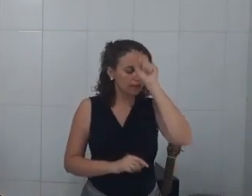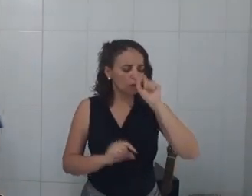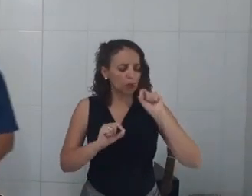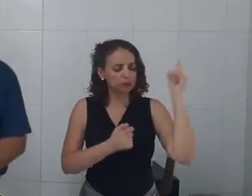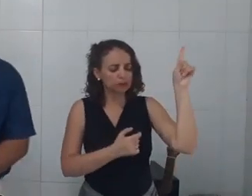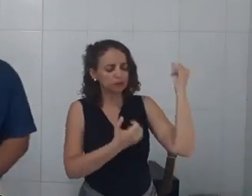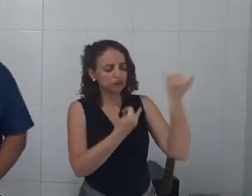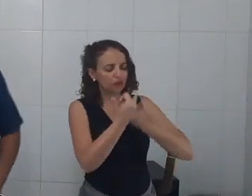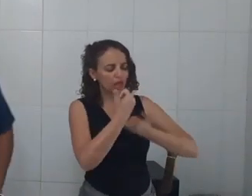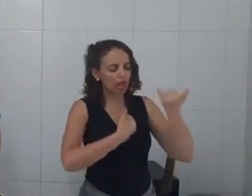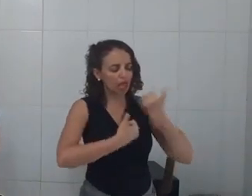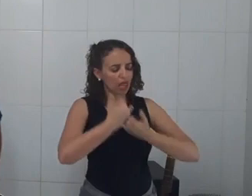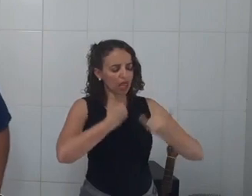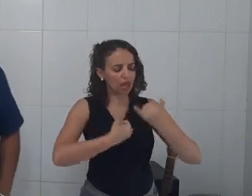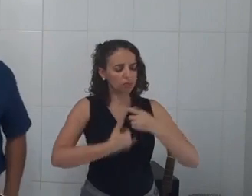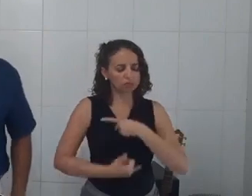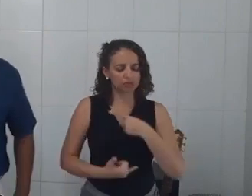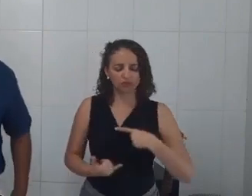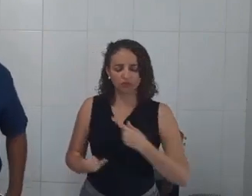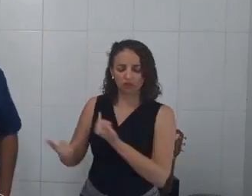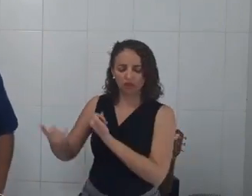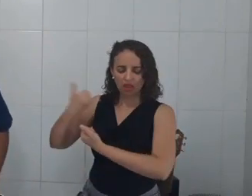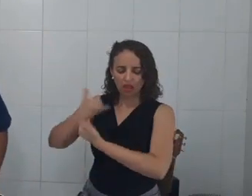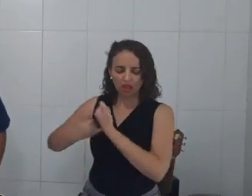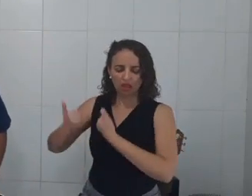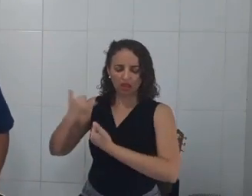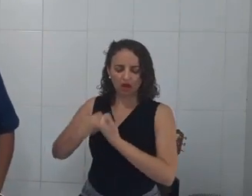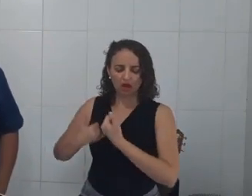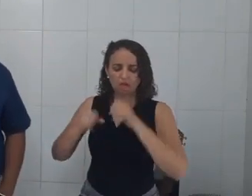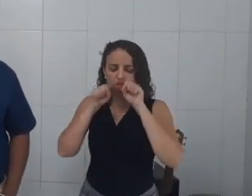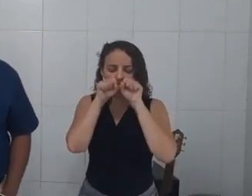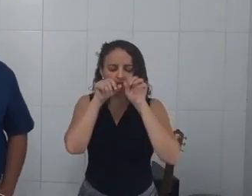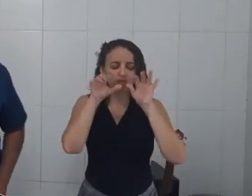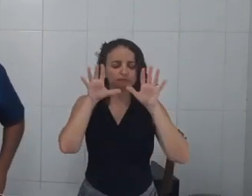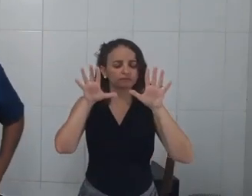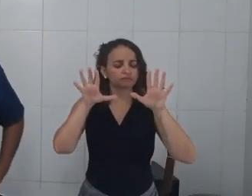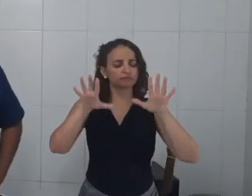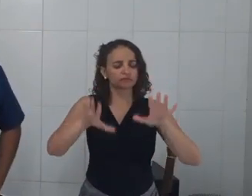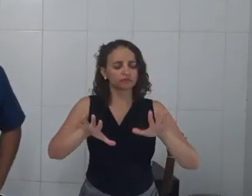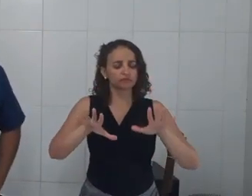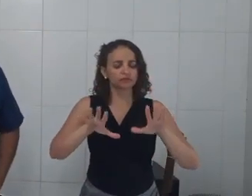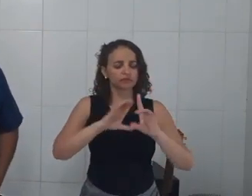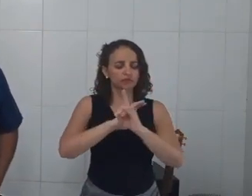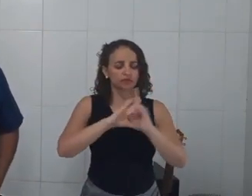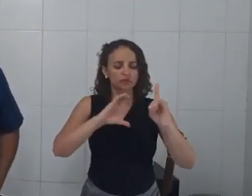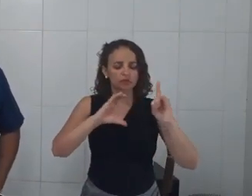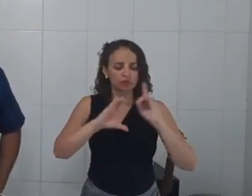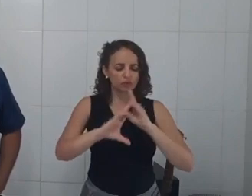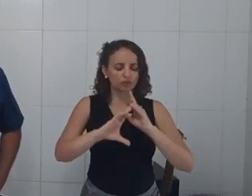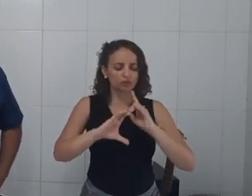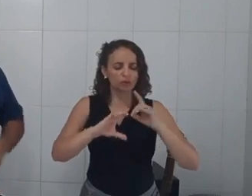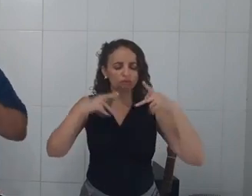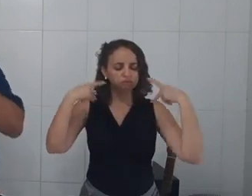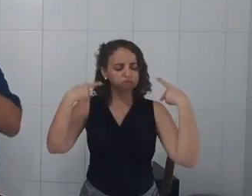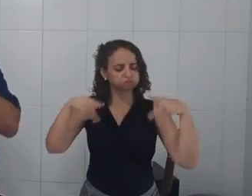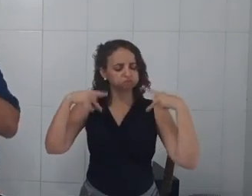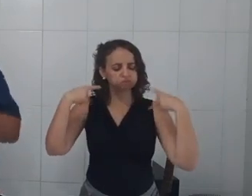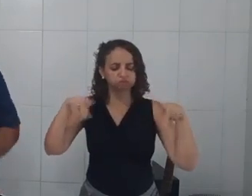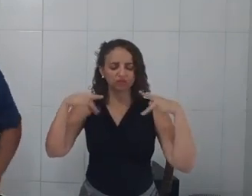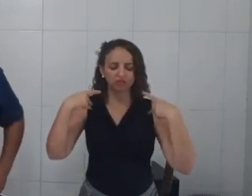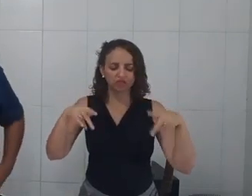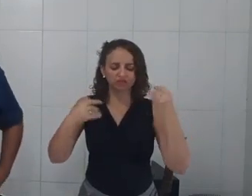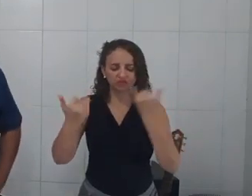através dos Teus servos. Amém, Jesus. Esteja abençoando este culto e que a palavra que o Teu servo trouxe fala aos nossos